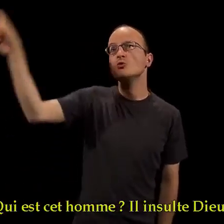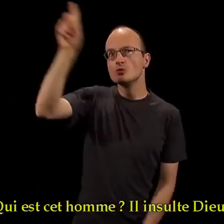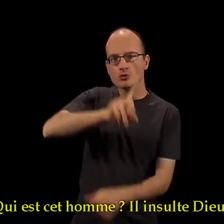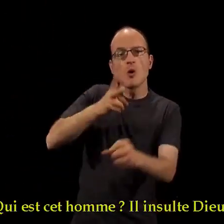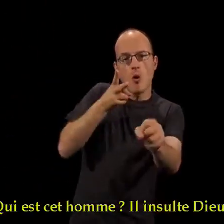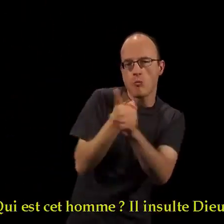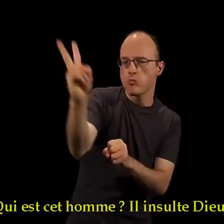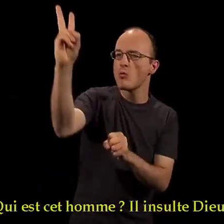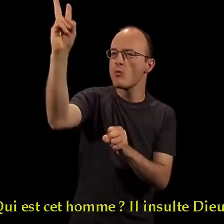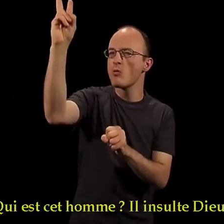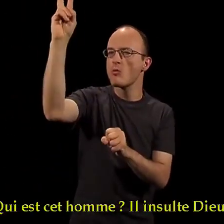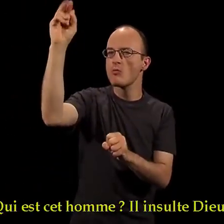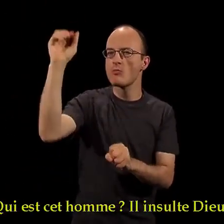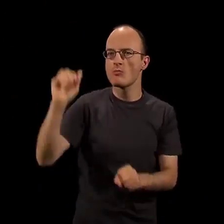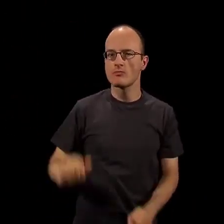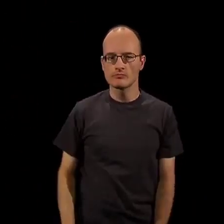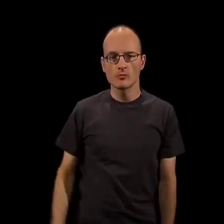Il insulte Dieu.